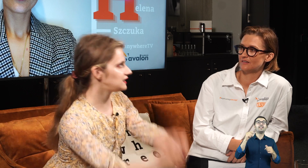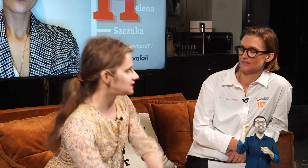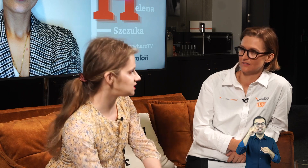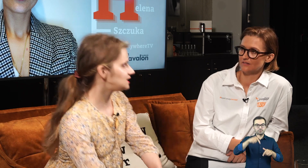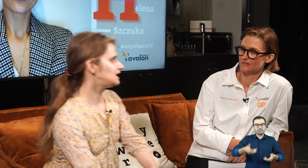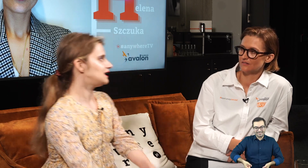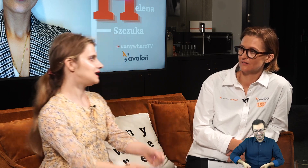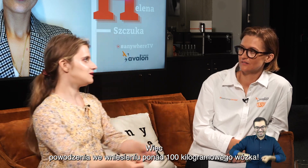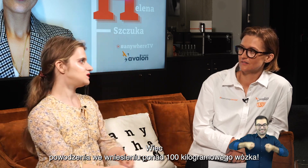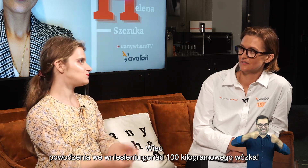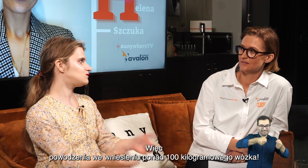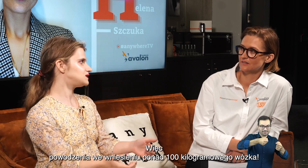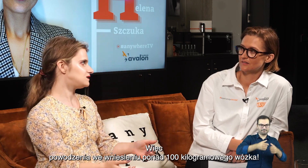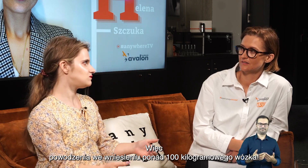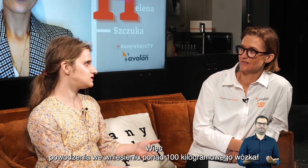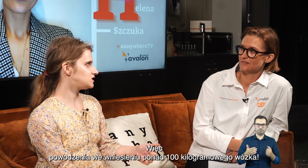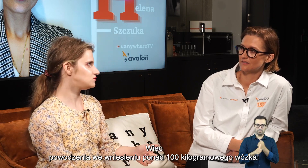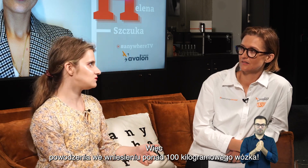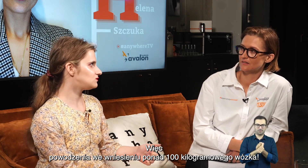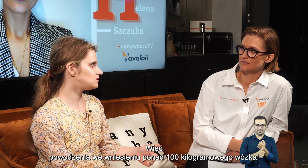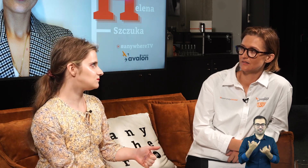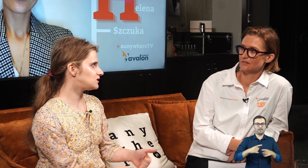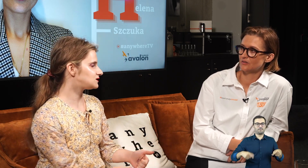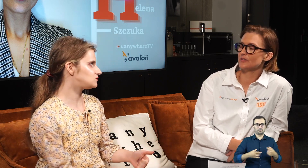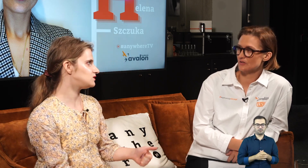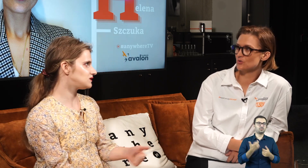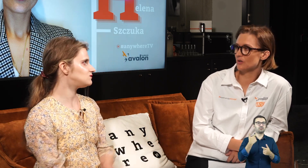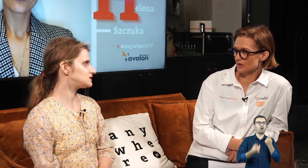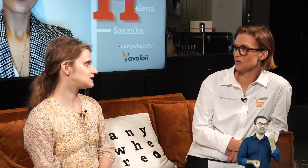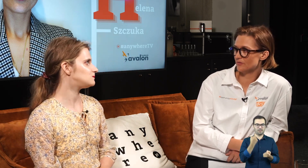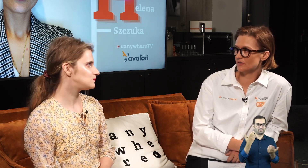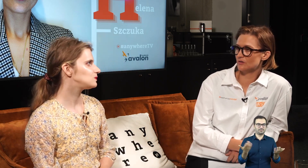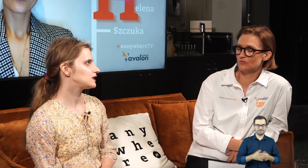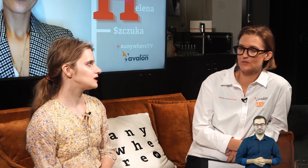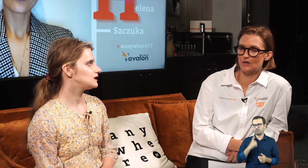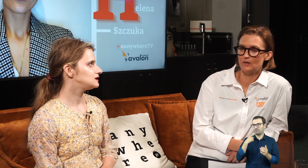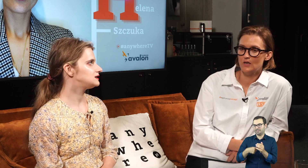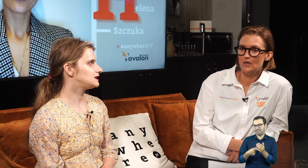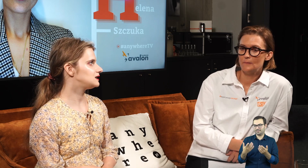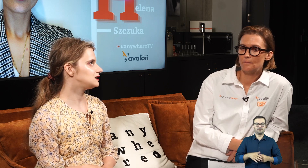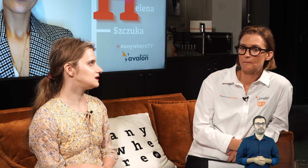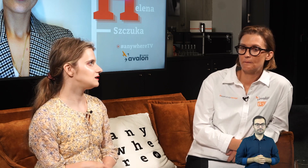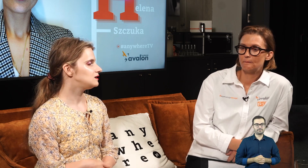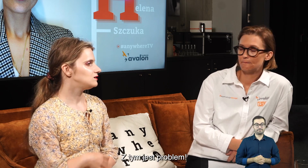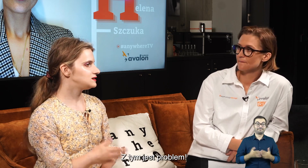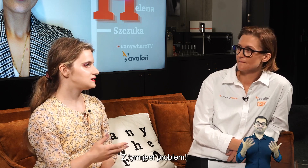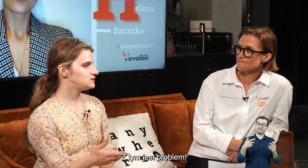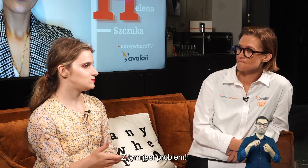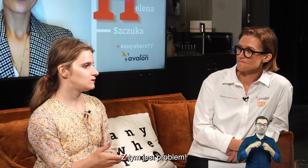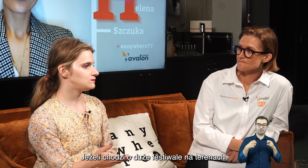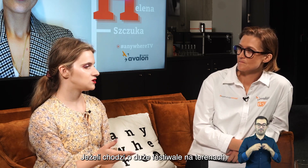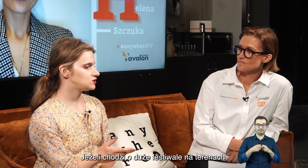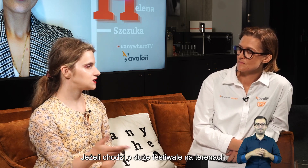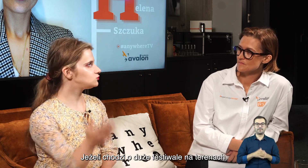je wnieść. Więc powodzenia we wniesieniu ponad 100-kilogramowego wózka. Tak. Więc z tym